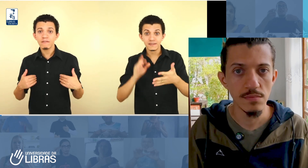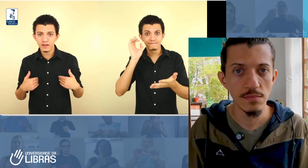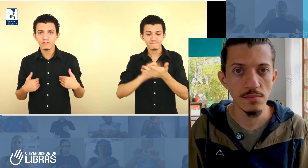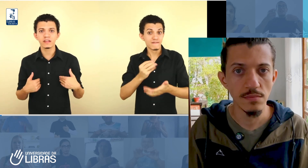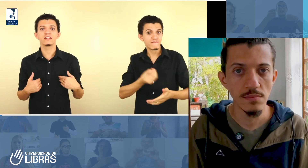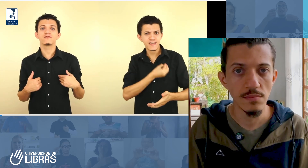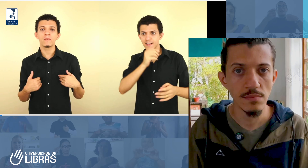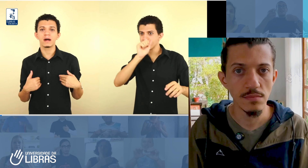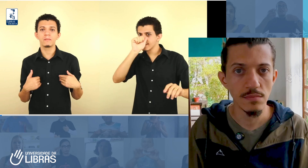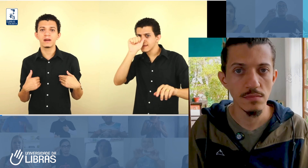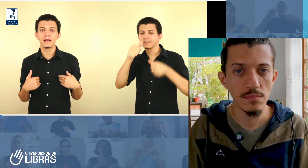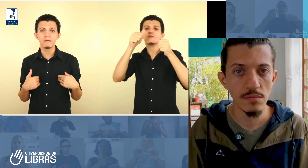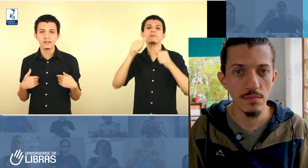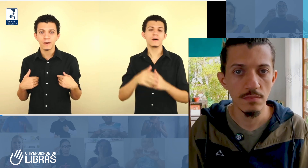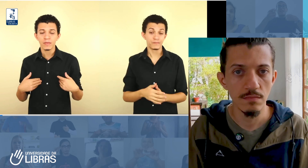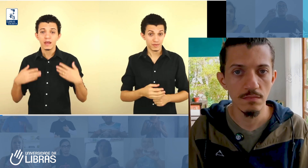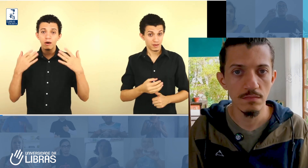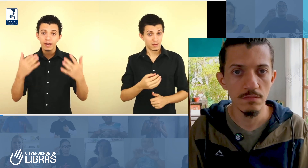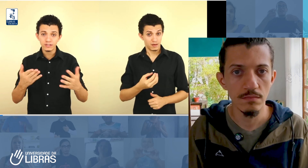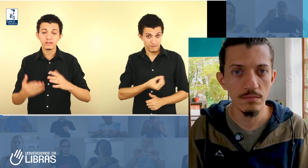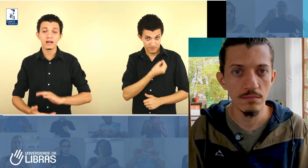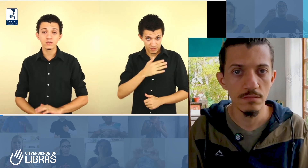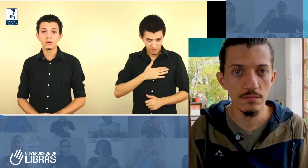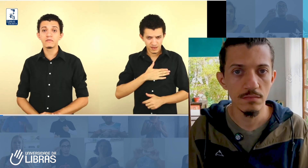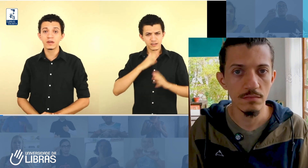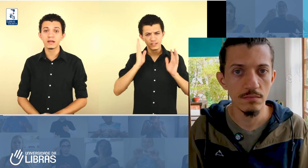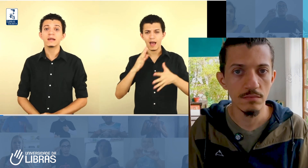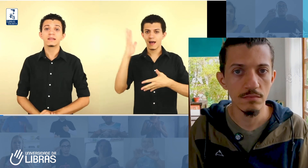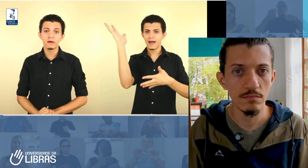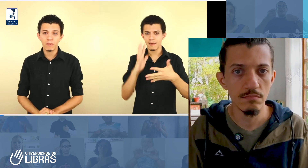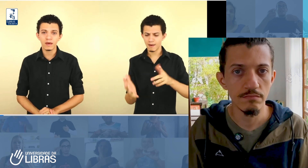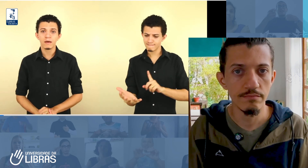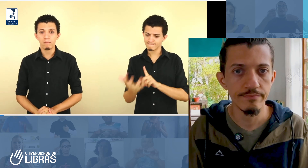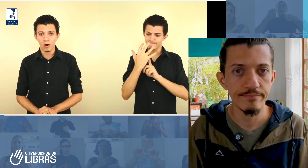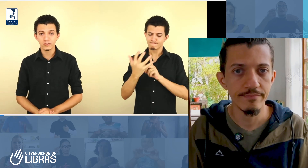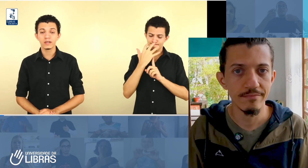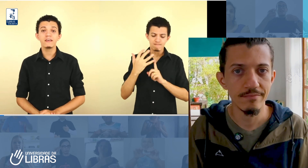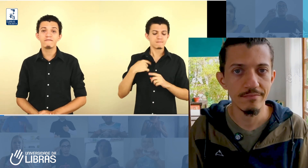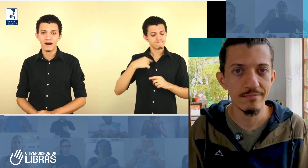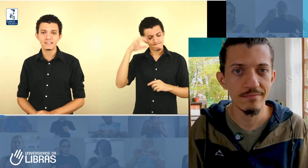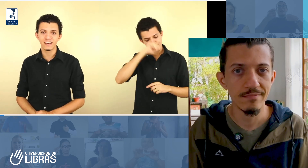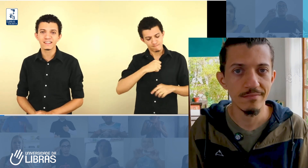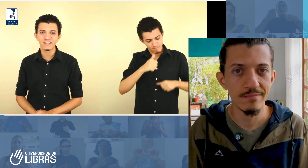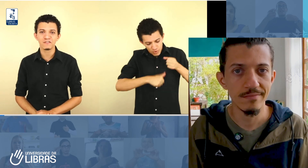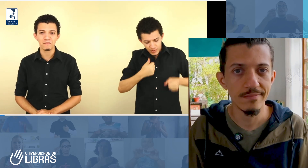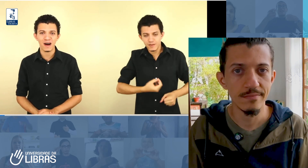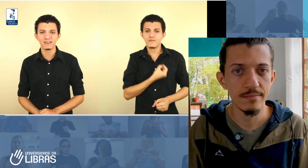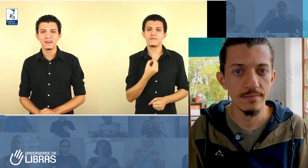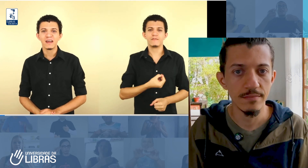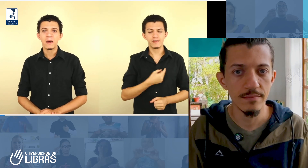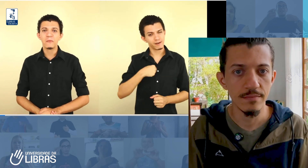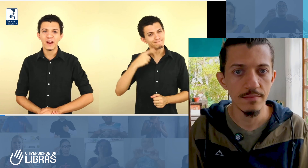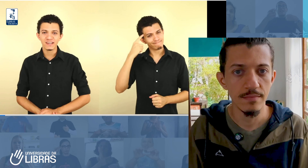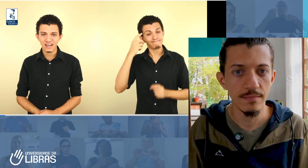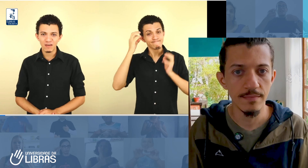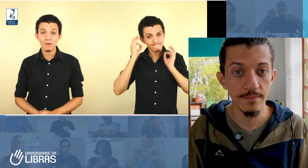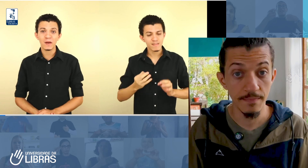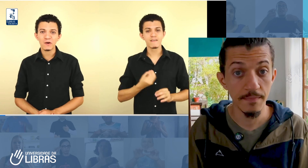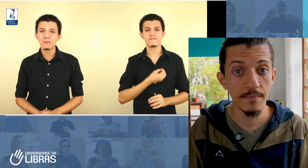vida foi transformada pela Libras e eu acredito que a sua vida também pode e vai ser transformada por essa língua e pela